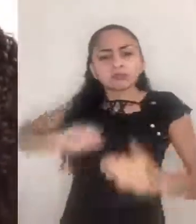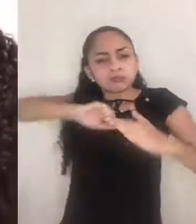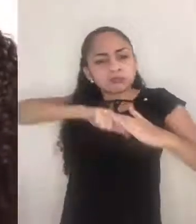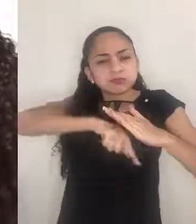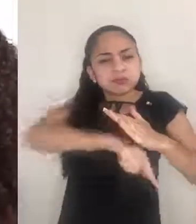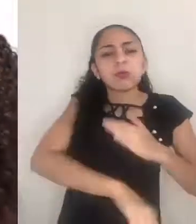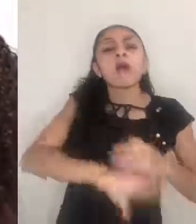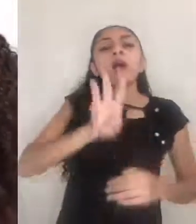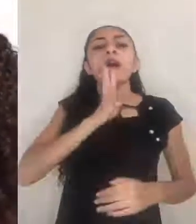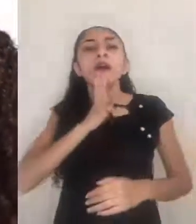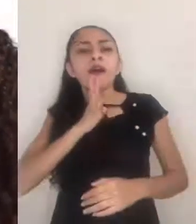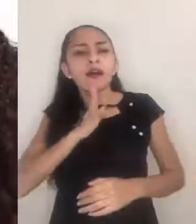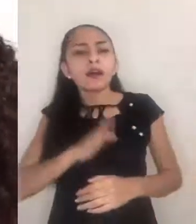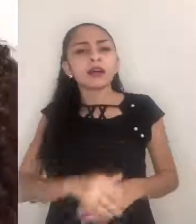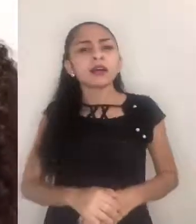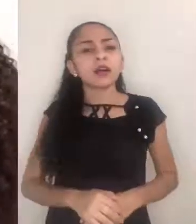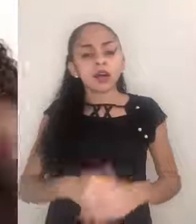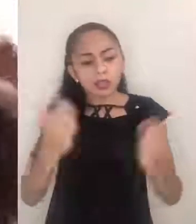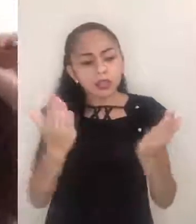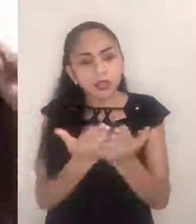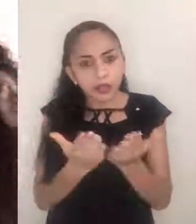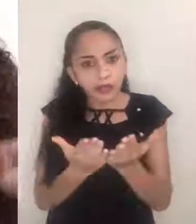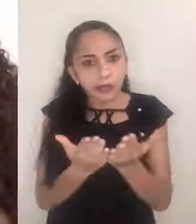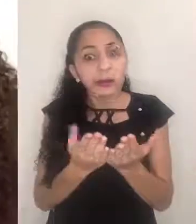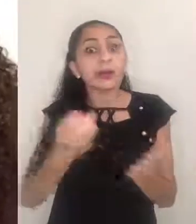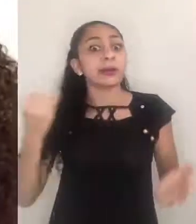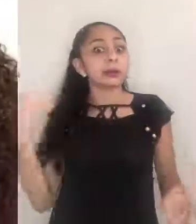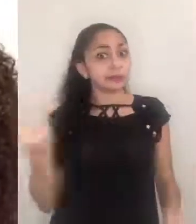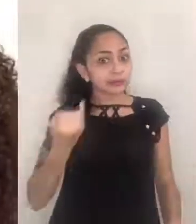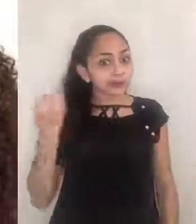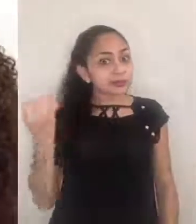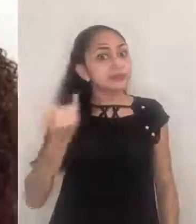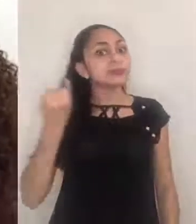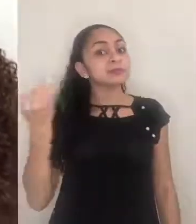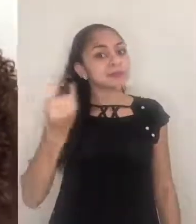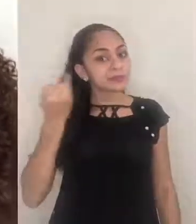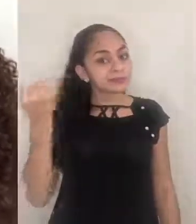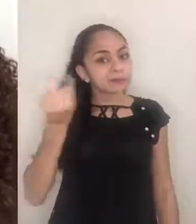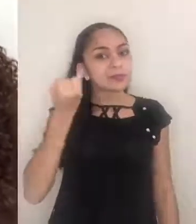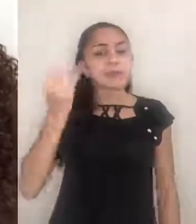essência? E isso é importante, principalmente para nós que somos cristãos, que somos